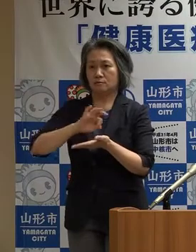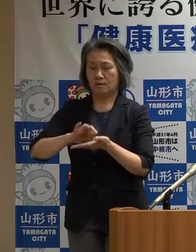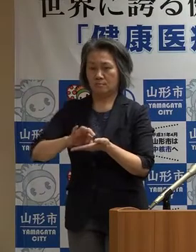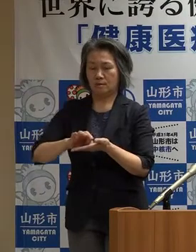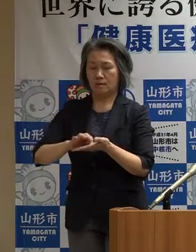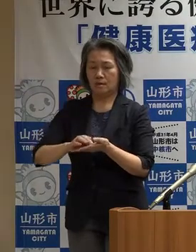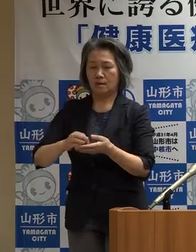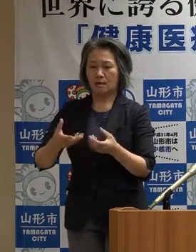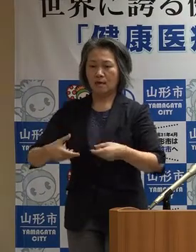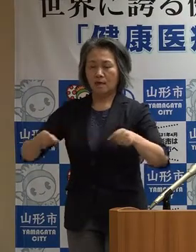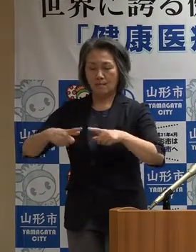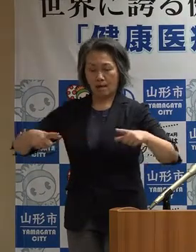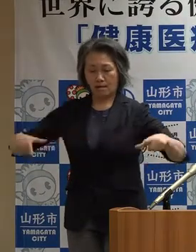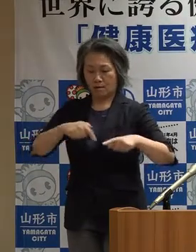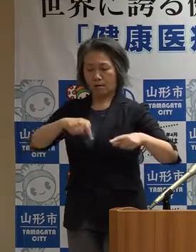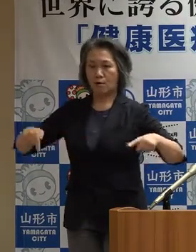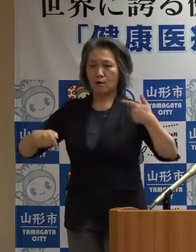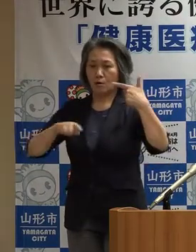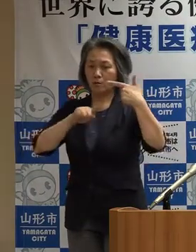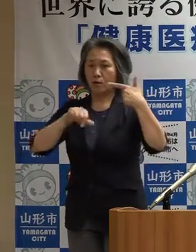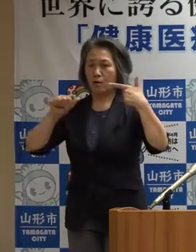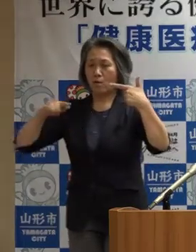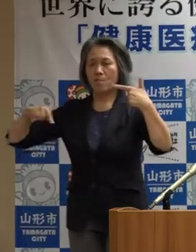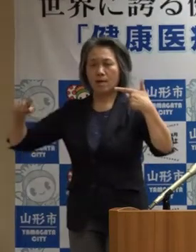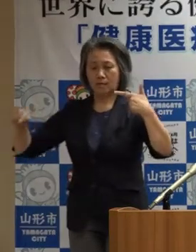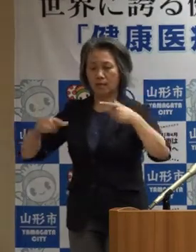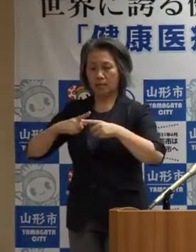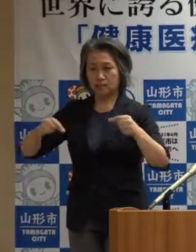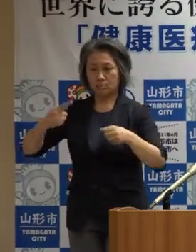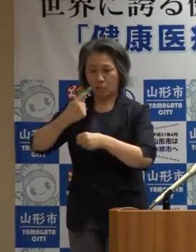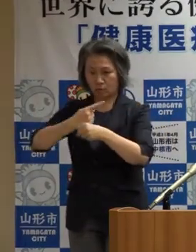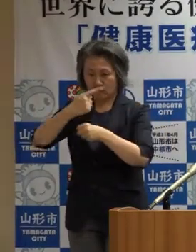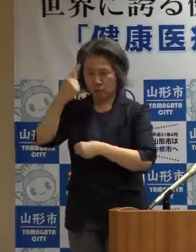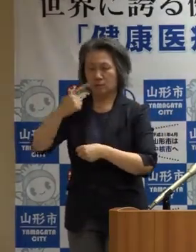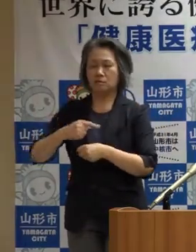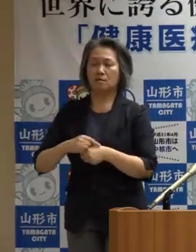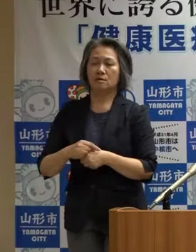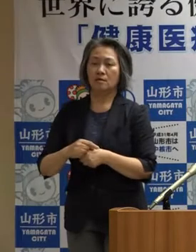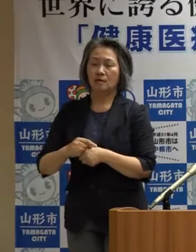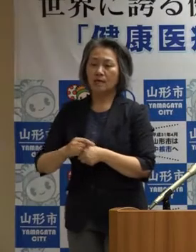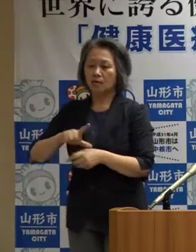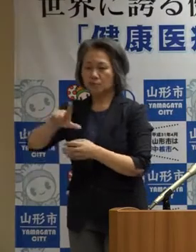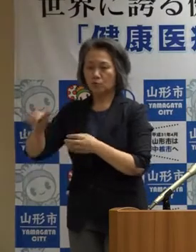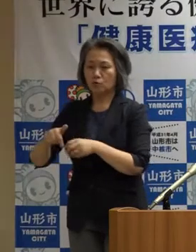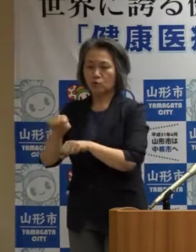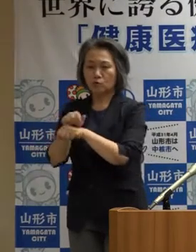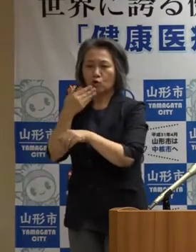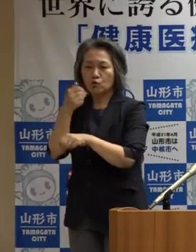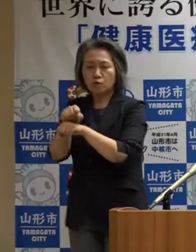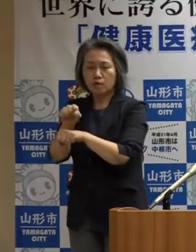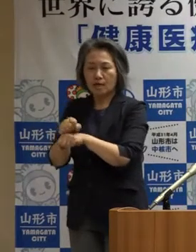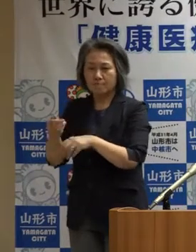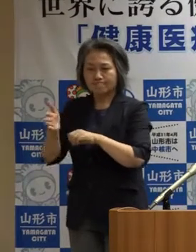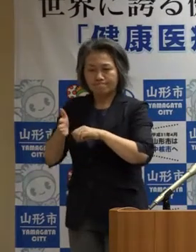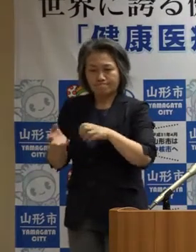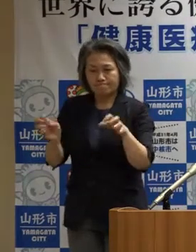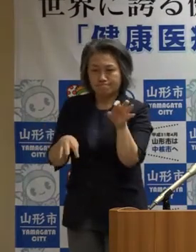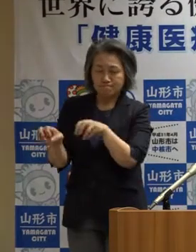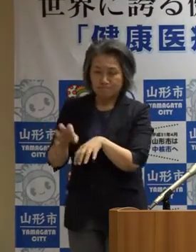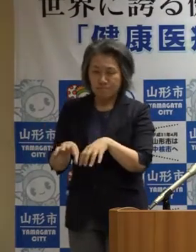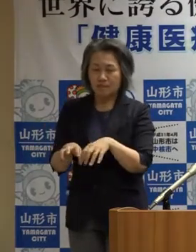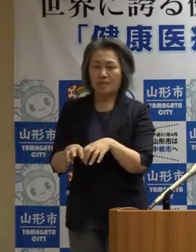径 6.5 メーターと日本一の大きさとなる大鍋に地元食材を入れ、奈良材の薪で煮炊きを